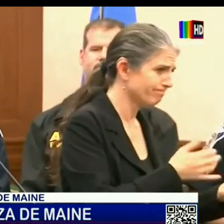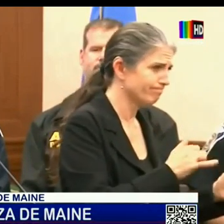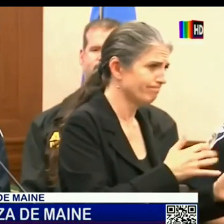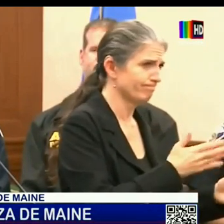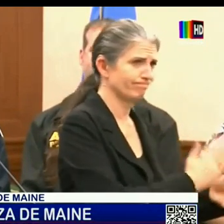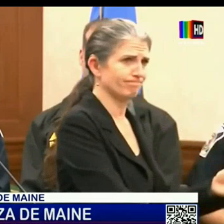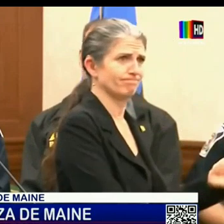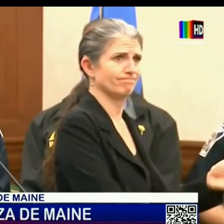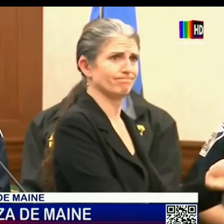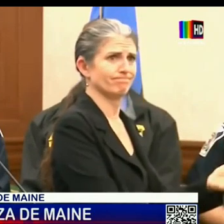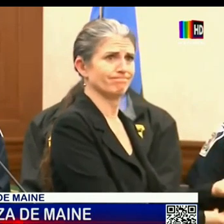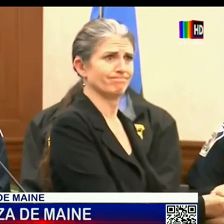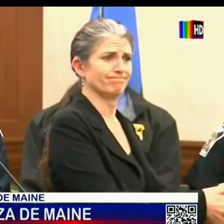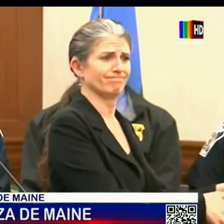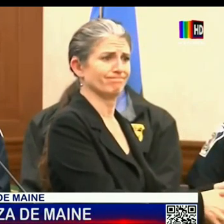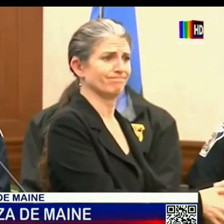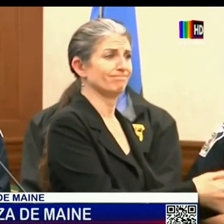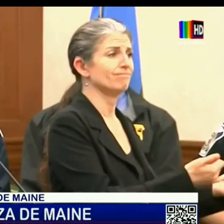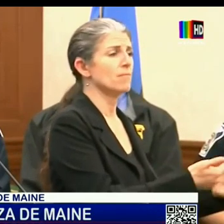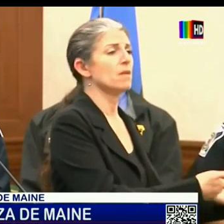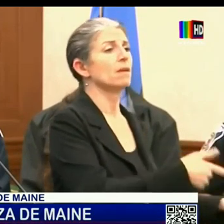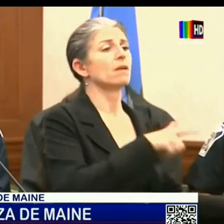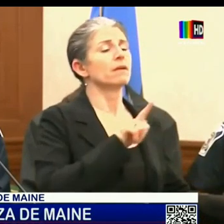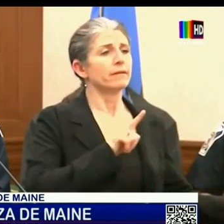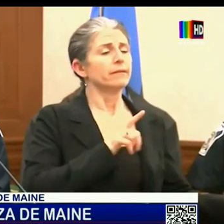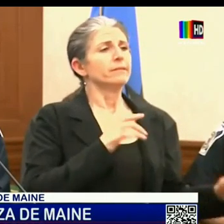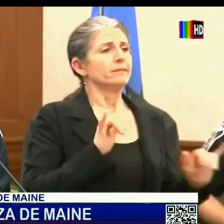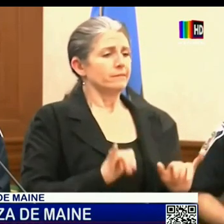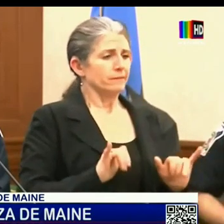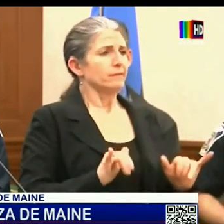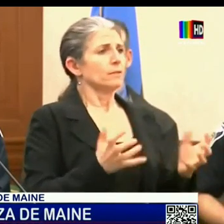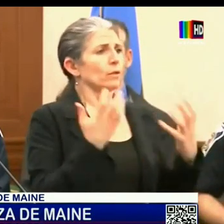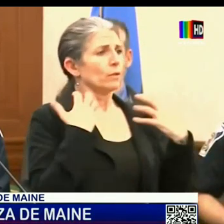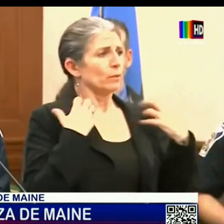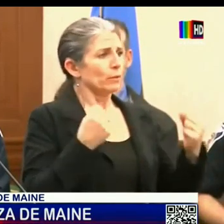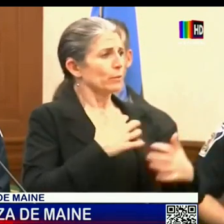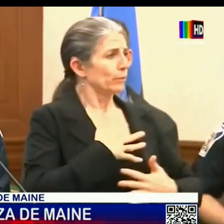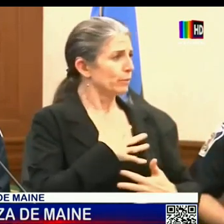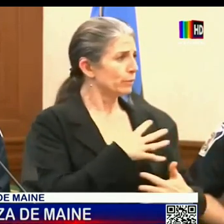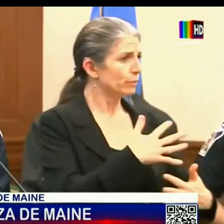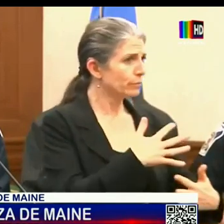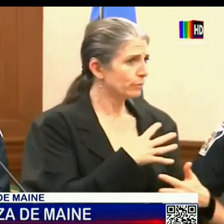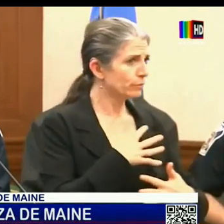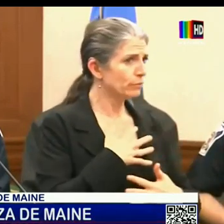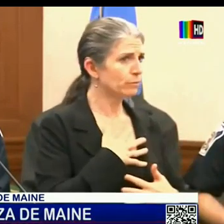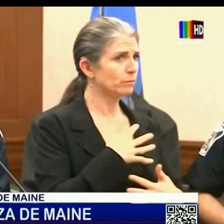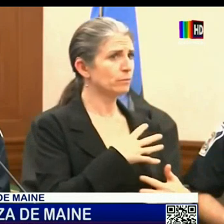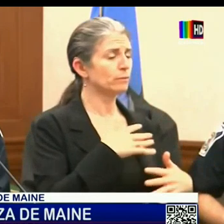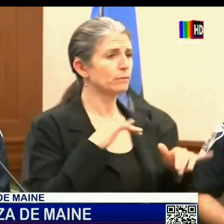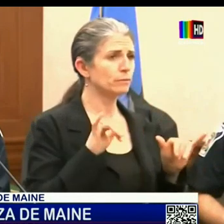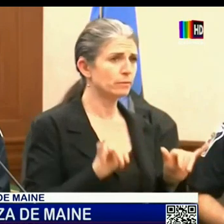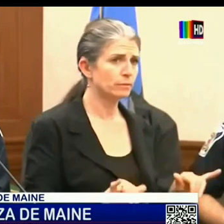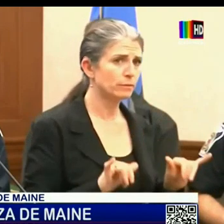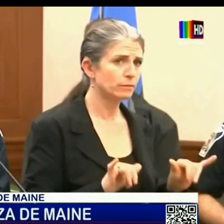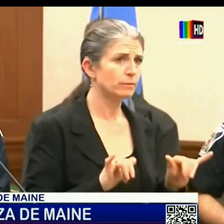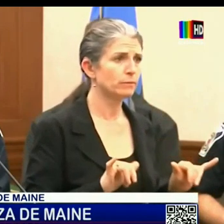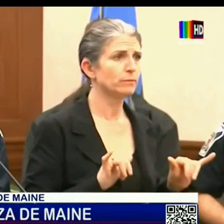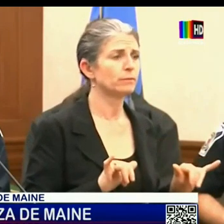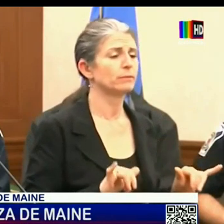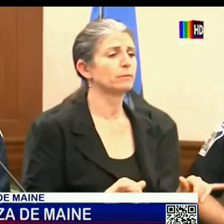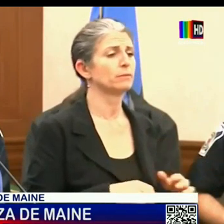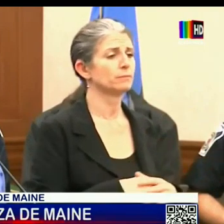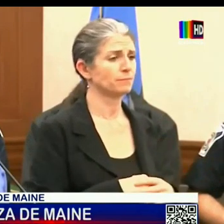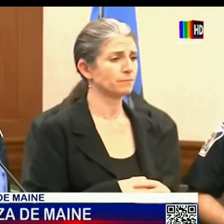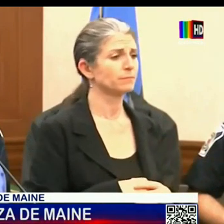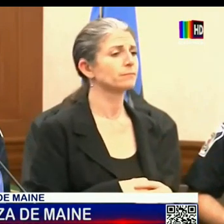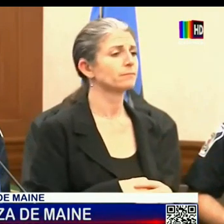Este es un momento de sanación y al concluir la búsqueda, sé